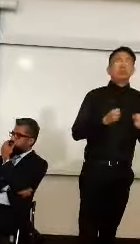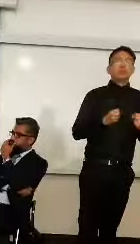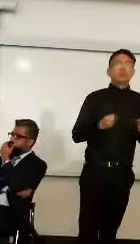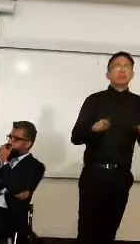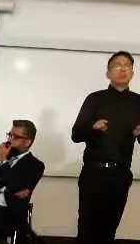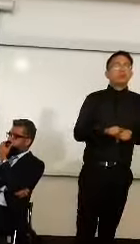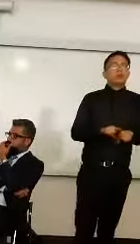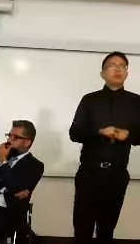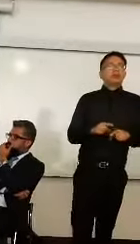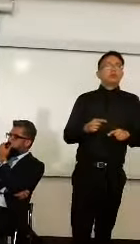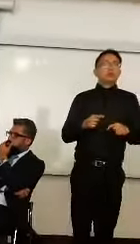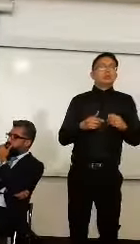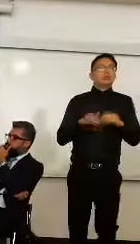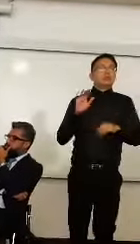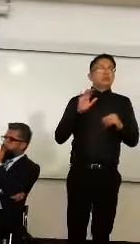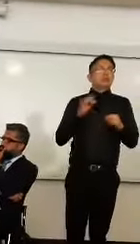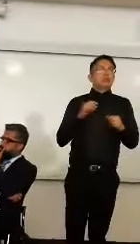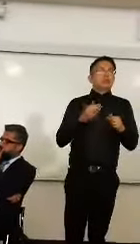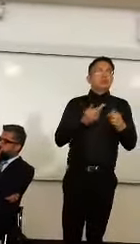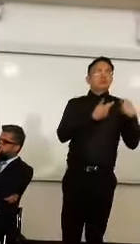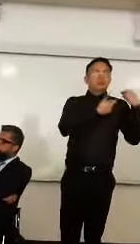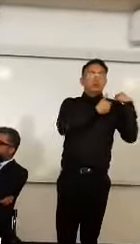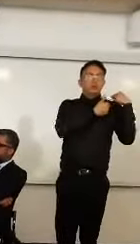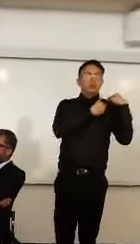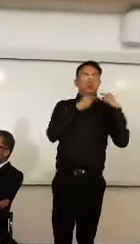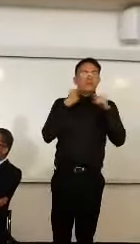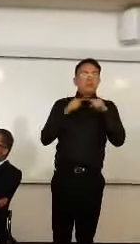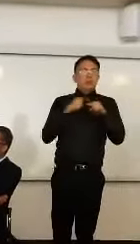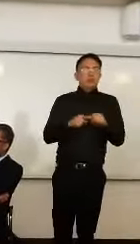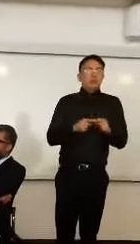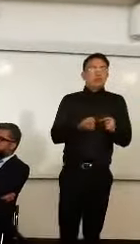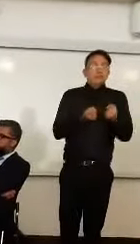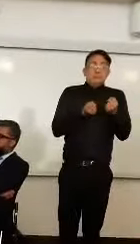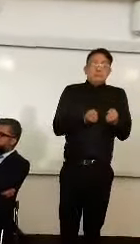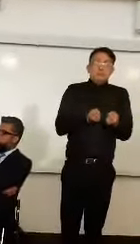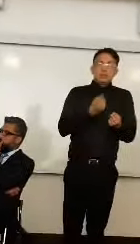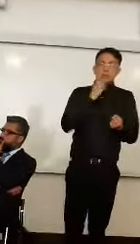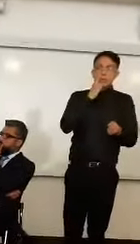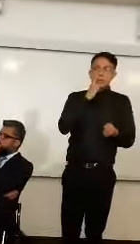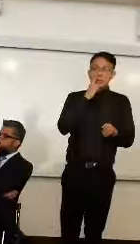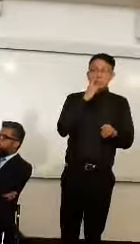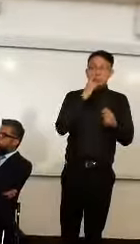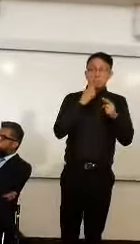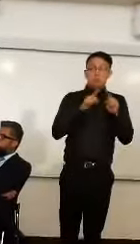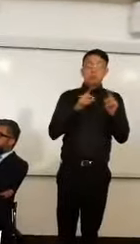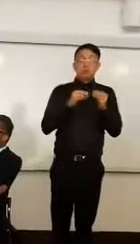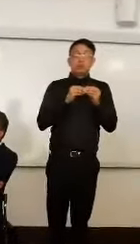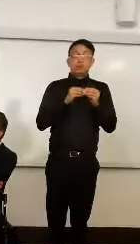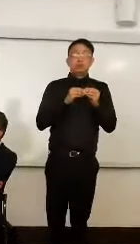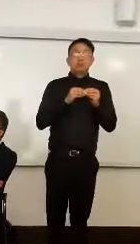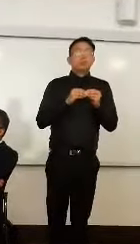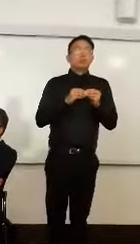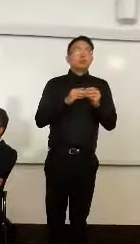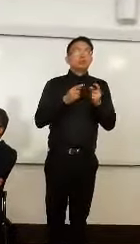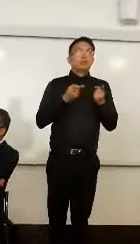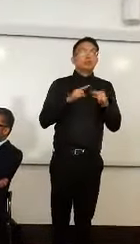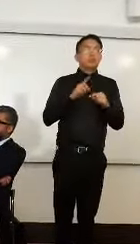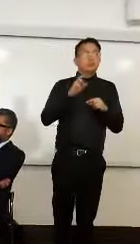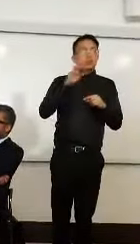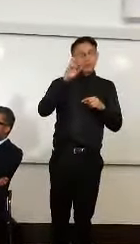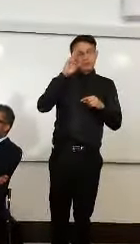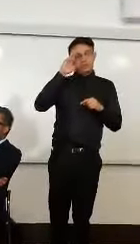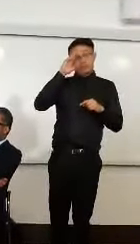donde se generan tantas tensiones, sino además algo que tiene como uno de sus ejes centrales el reconocimiento de la capacidad jurídica en